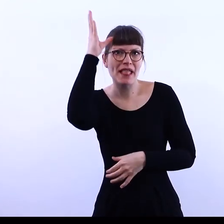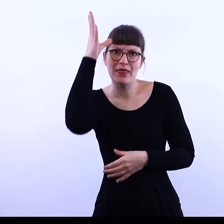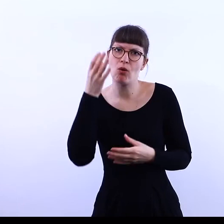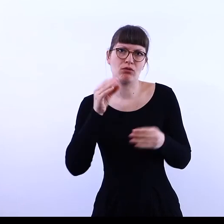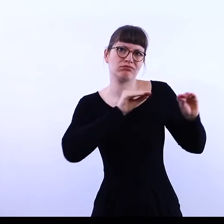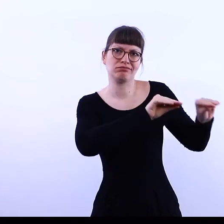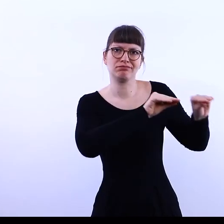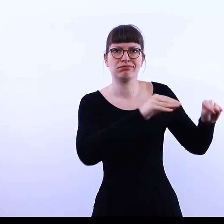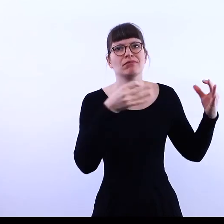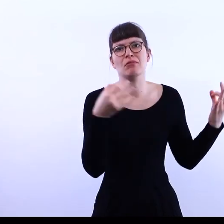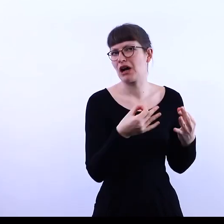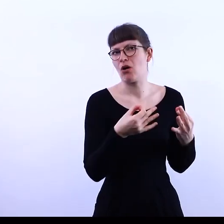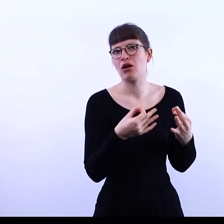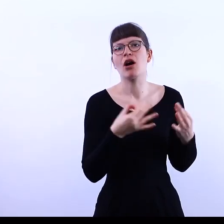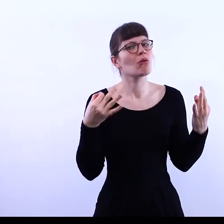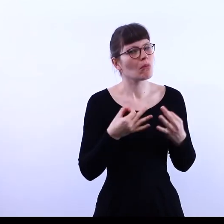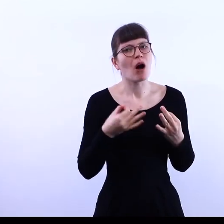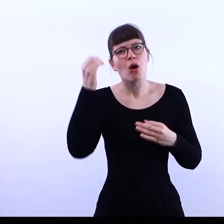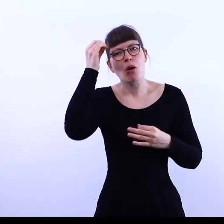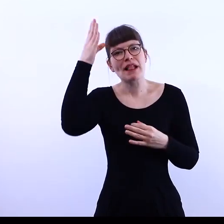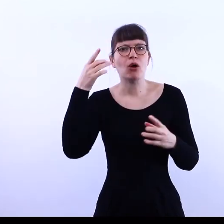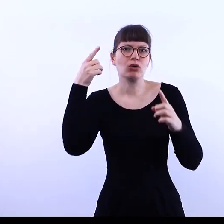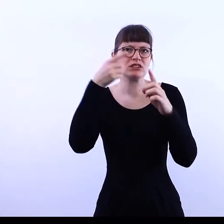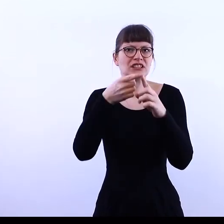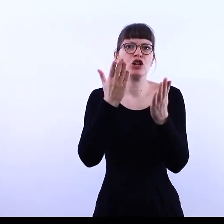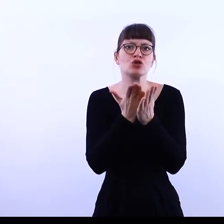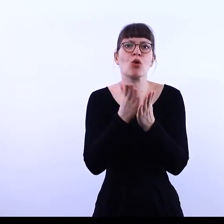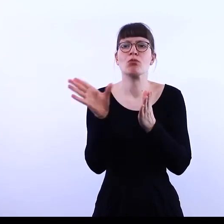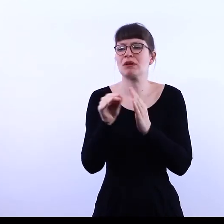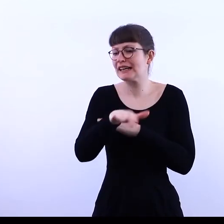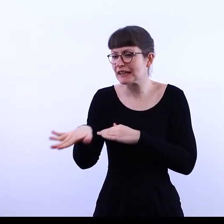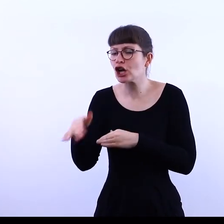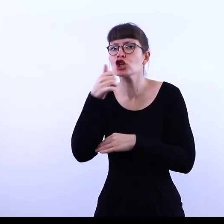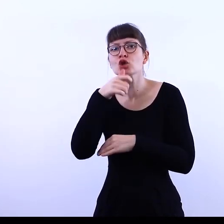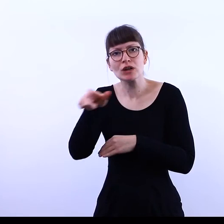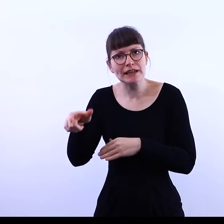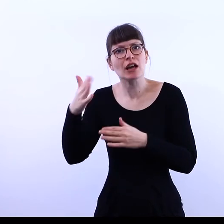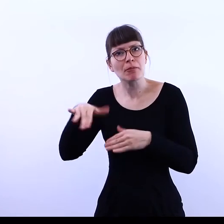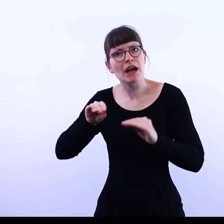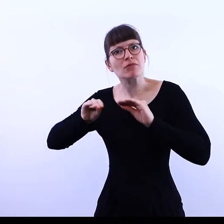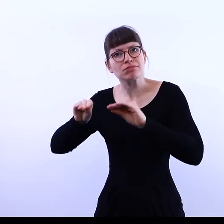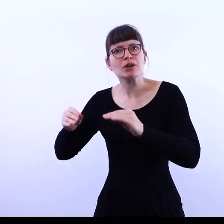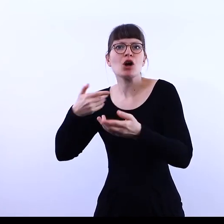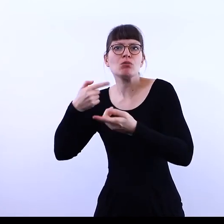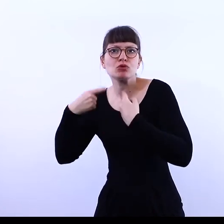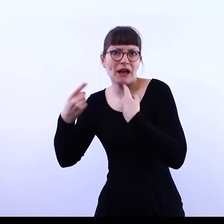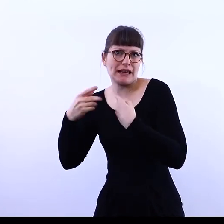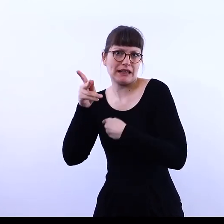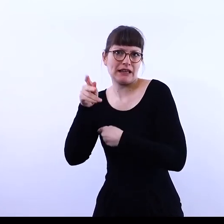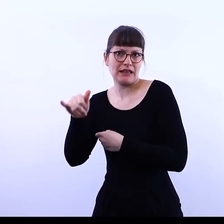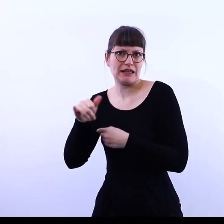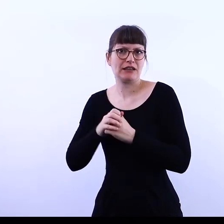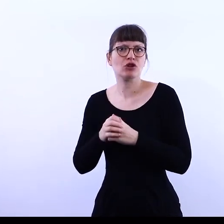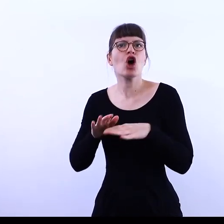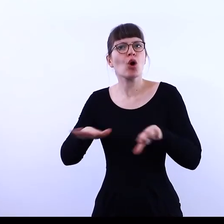ein Bildungsziel sein, da schon mit Kindern und Jugendlichen verstärkt darüber zu sprechen, Grundkompetenzen